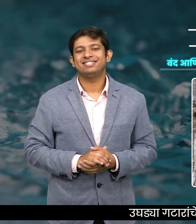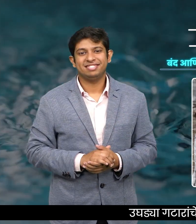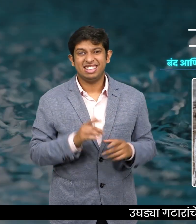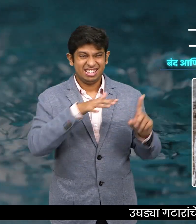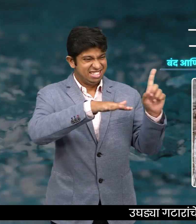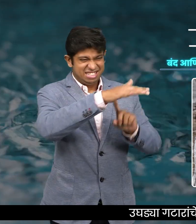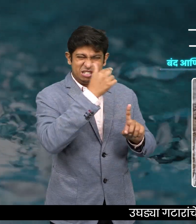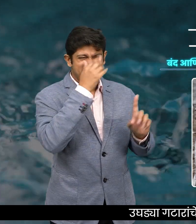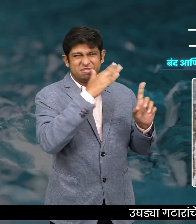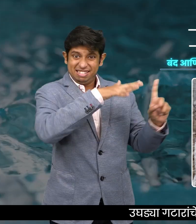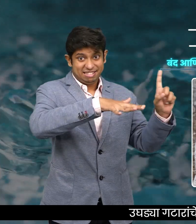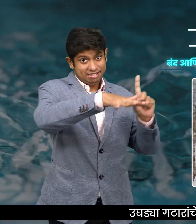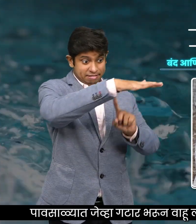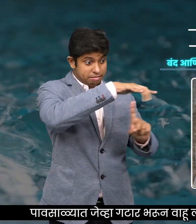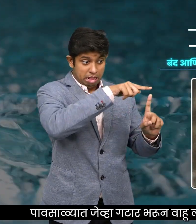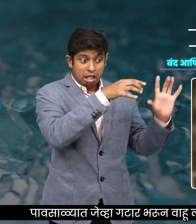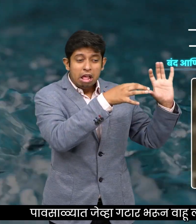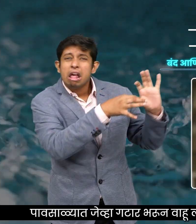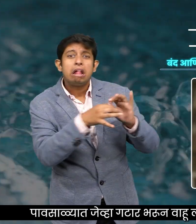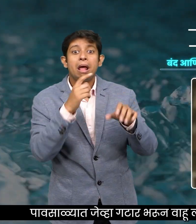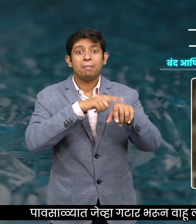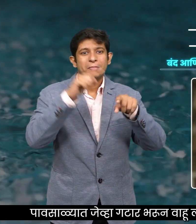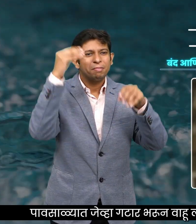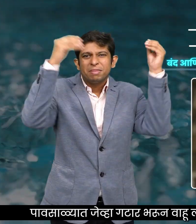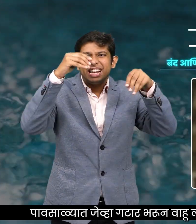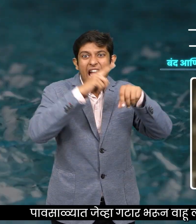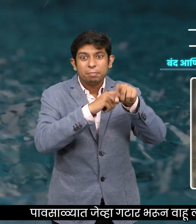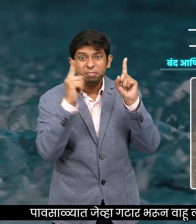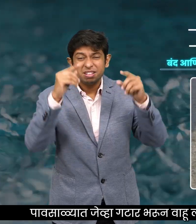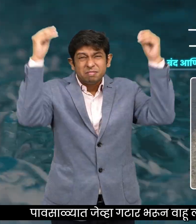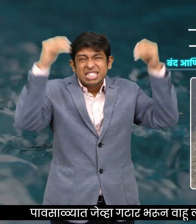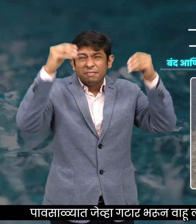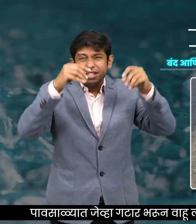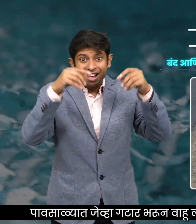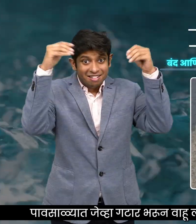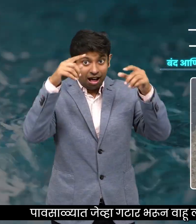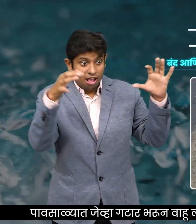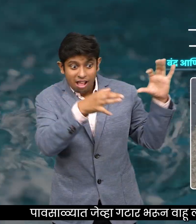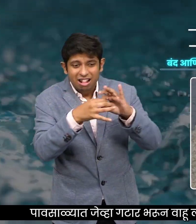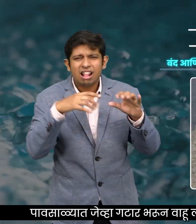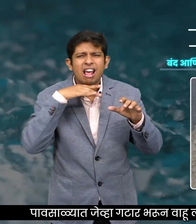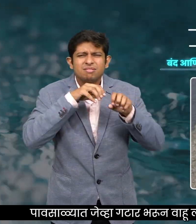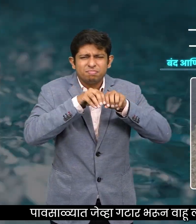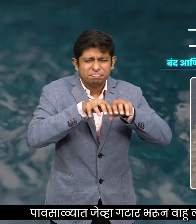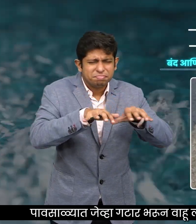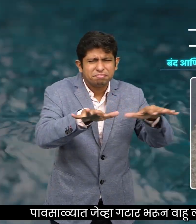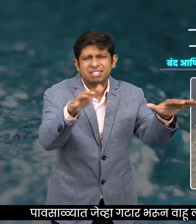घृणास्पद असे असते. पावसाळ्यात जेव्हा गटार भरून वाहू लागतात तेव्हा परिस्थिती आणखी बिकट होते.